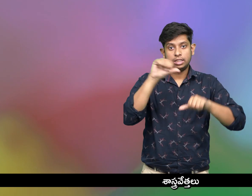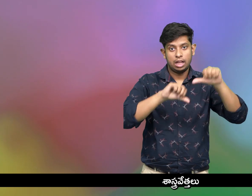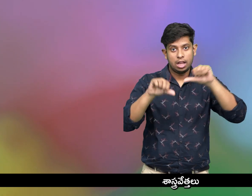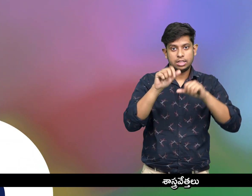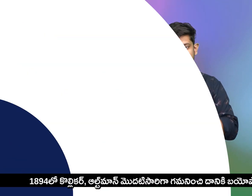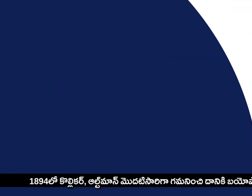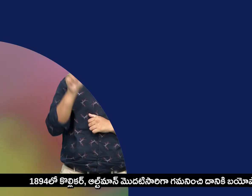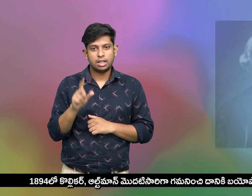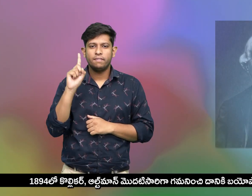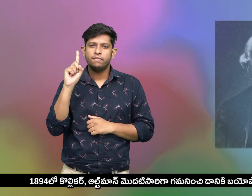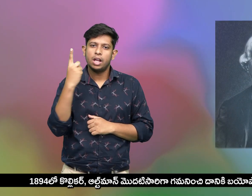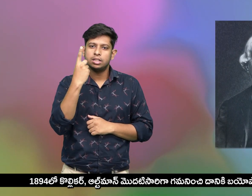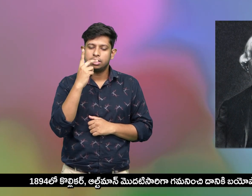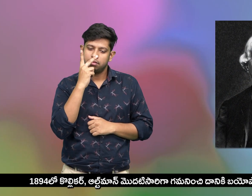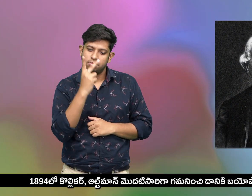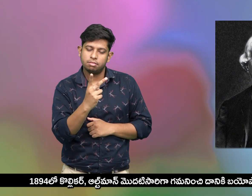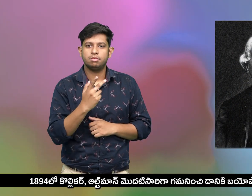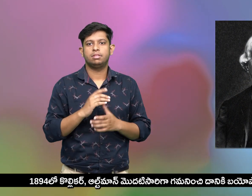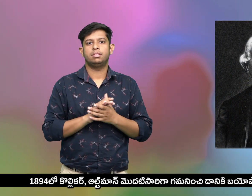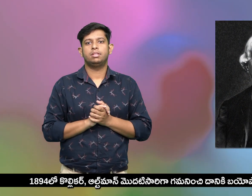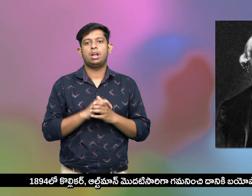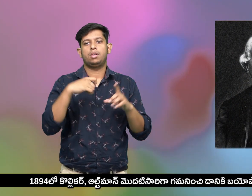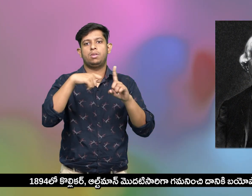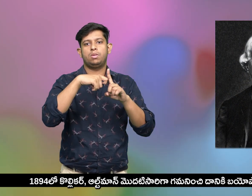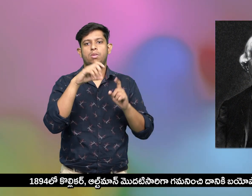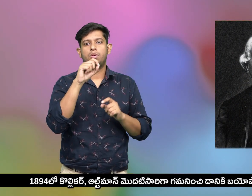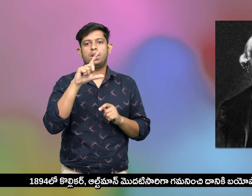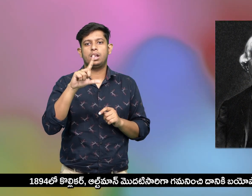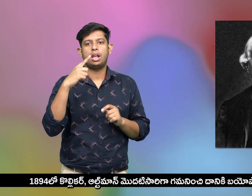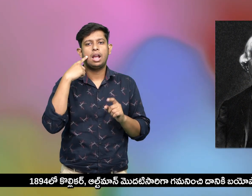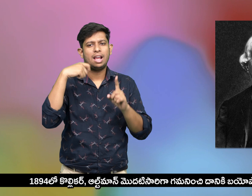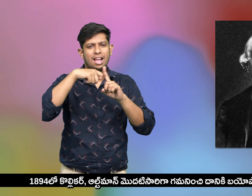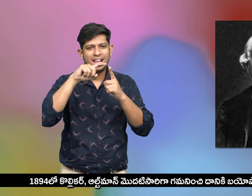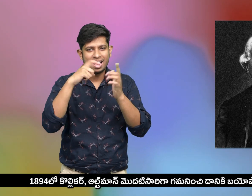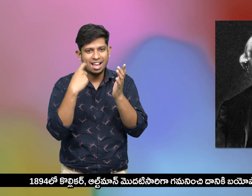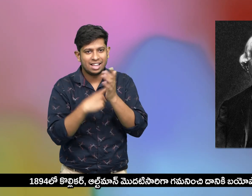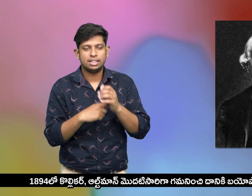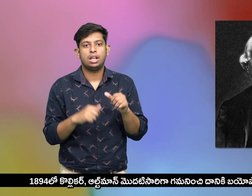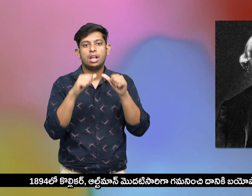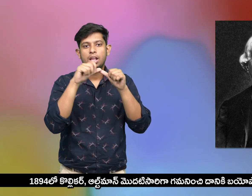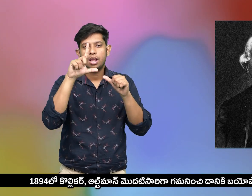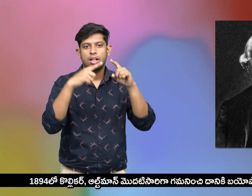శాస్త్రవేత్తలు 1894లో కొల్లీకర్, ఆల్ట్మాన్ మొదటిసారిగా గమనించి